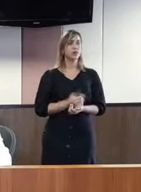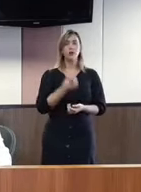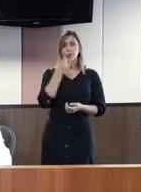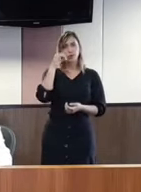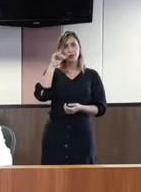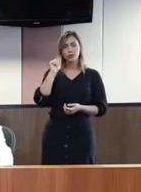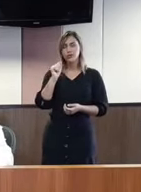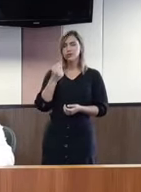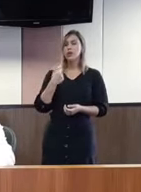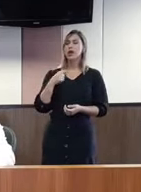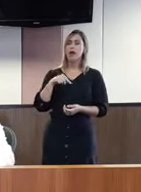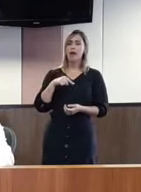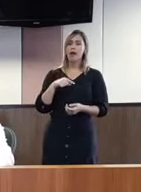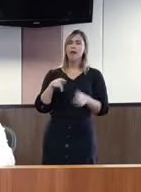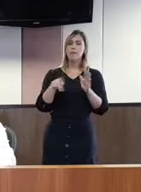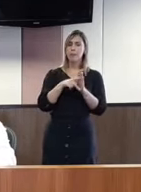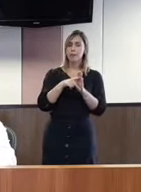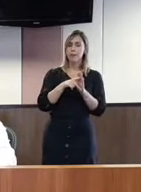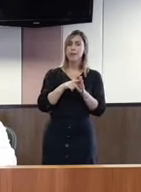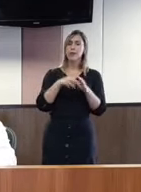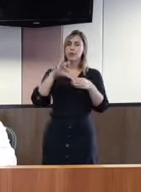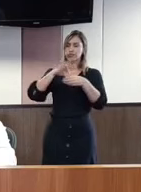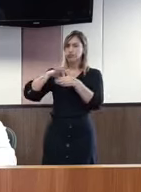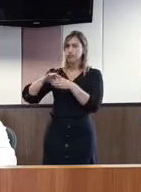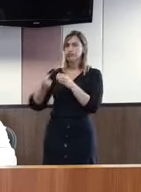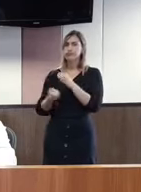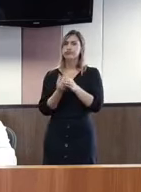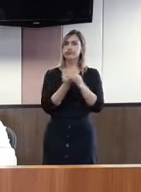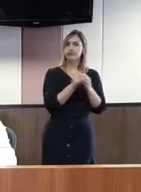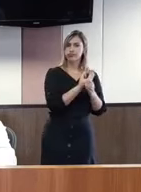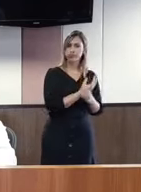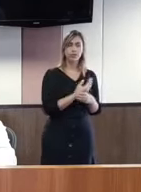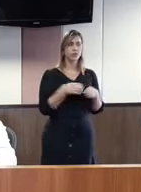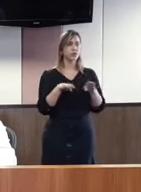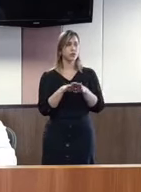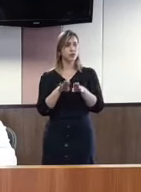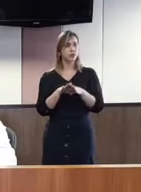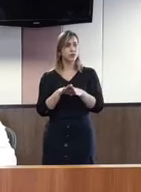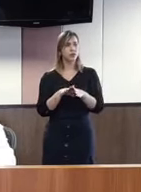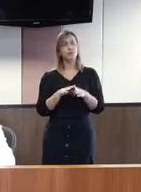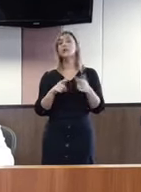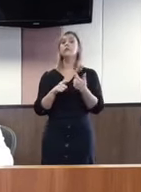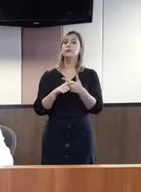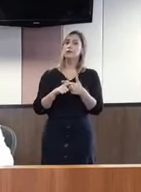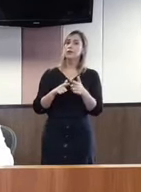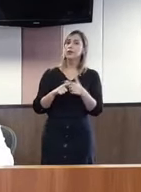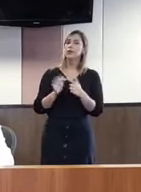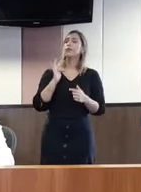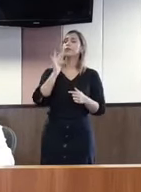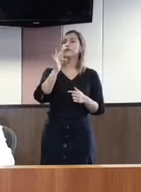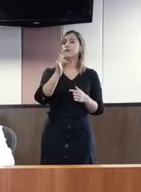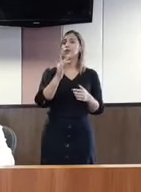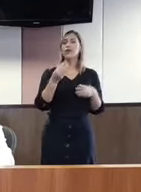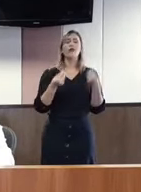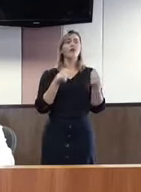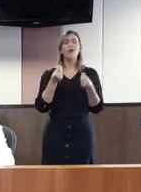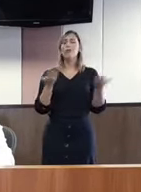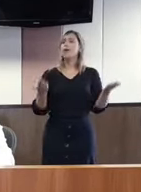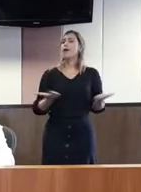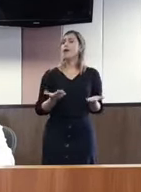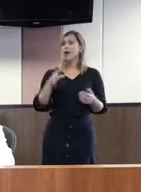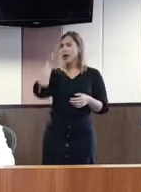agrícola, frente a todos os percalços e acertos até então e o provável impacto no setor. Qual é a maior lição aprendizada que o